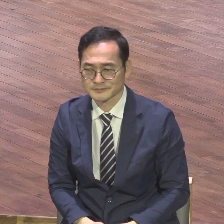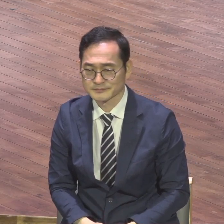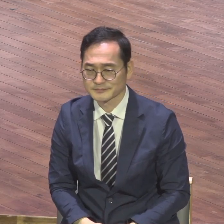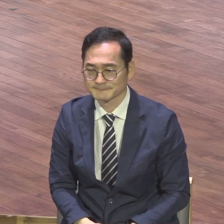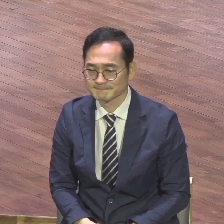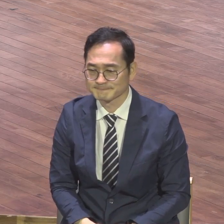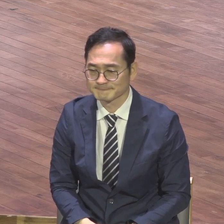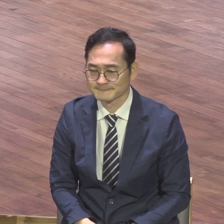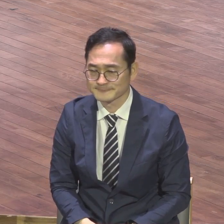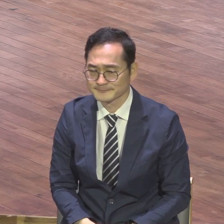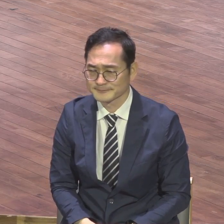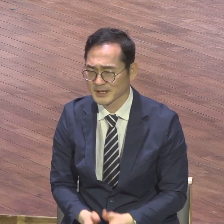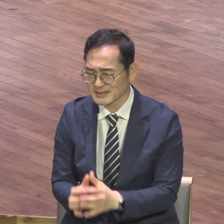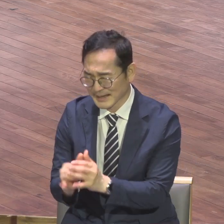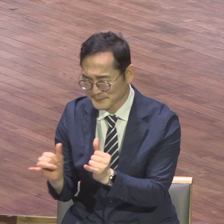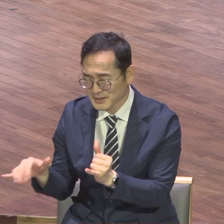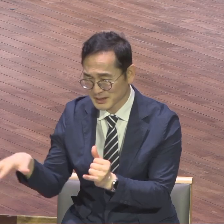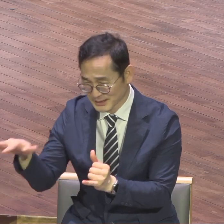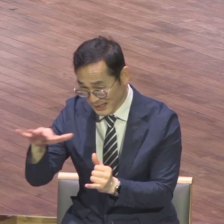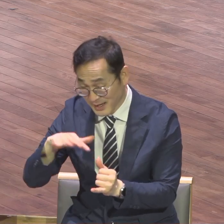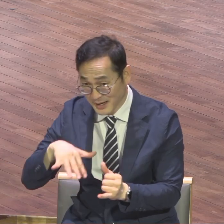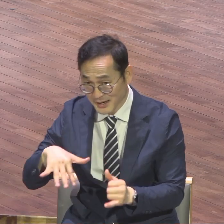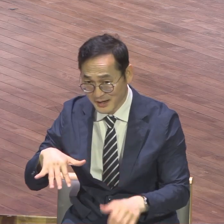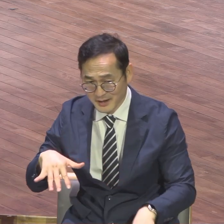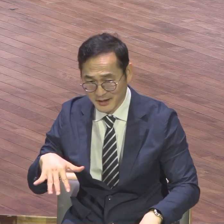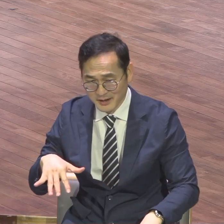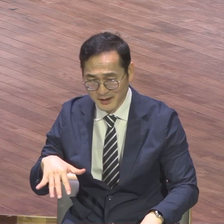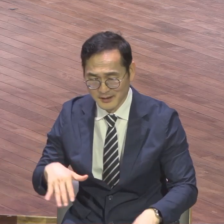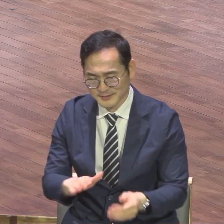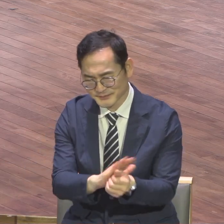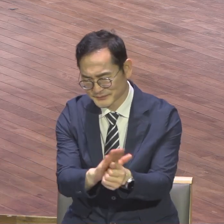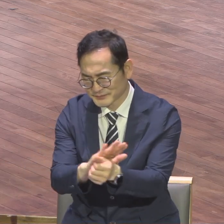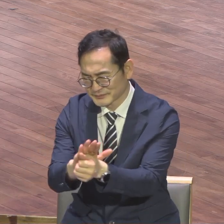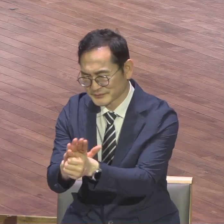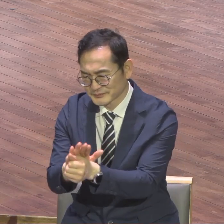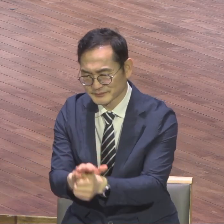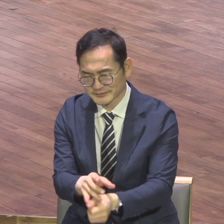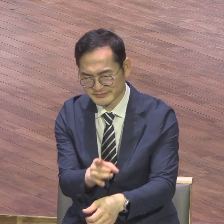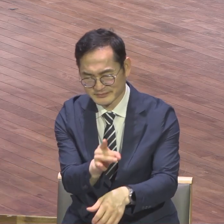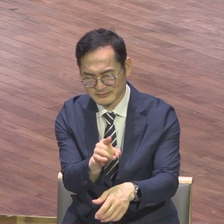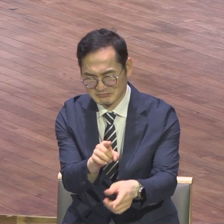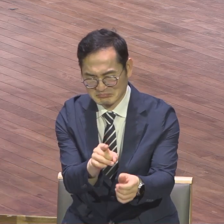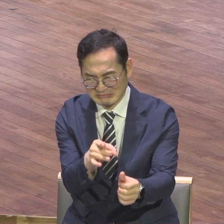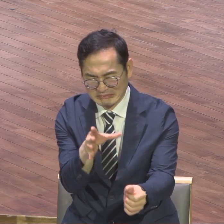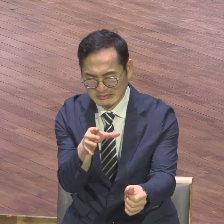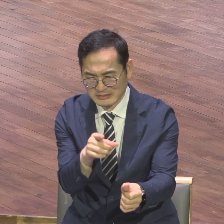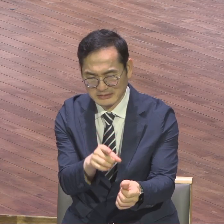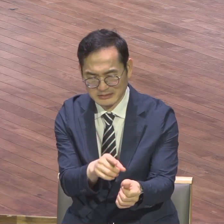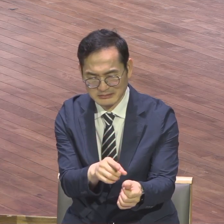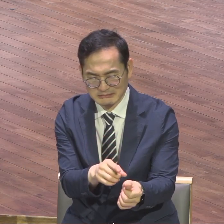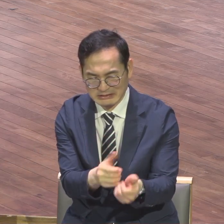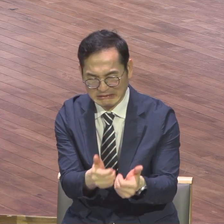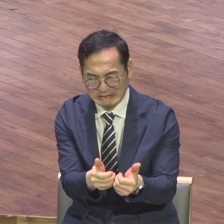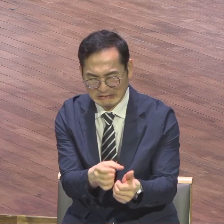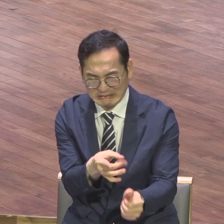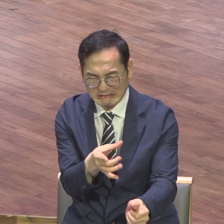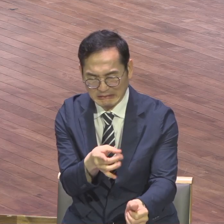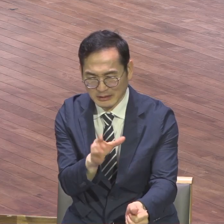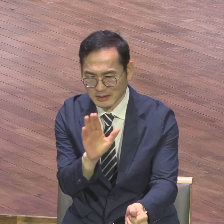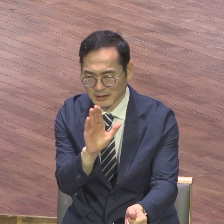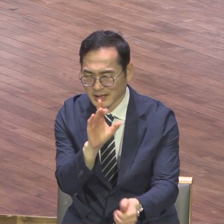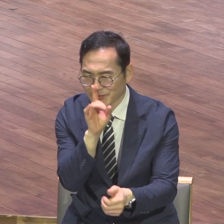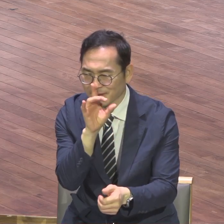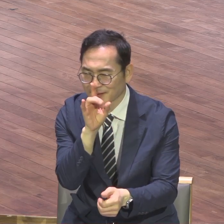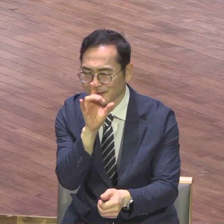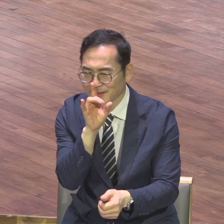거예요. 모든 사람을 다 따뜻하게 편안하게 해주면서 끌어가야 돼요. 그게 성령의